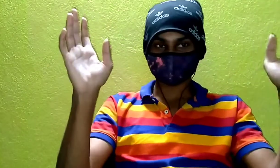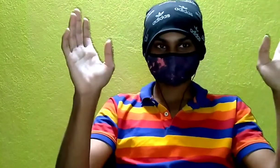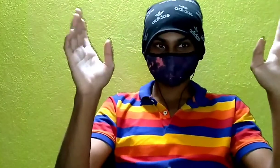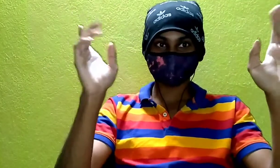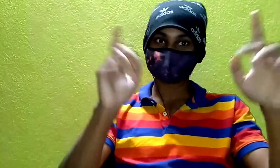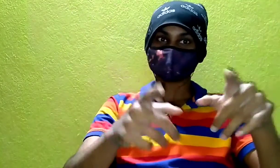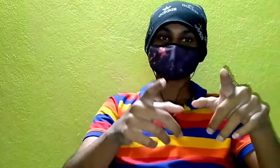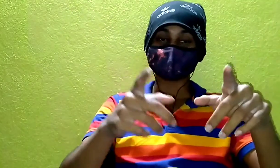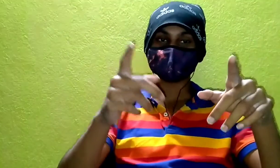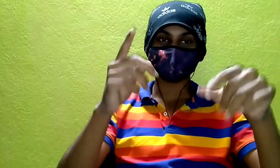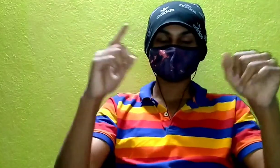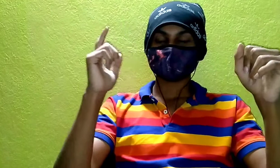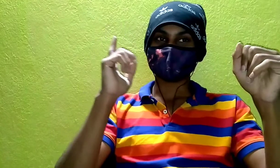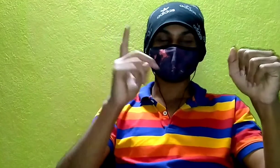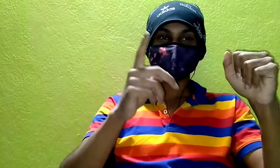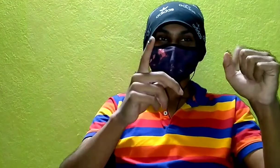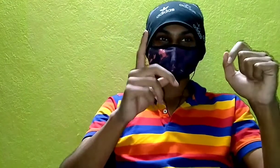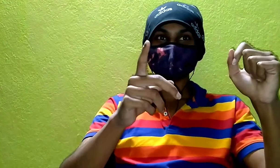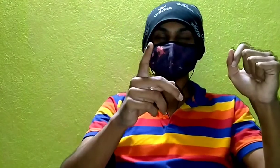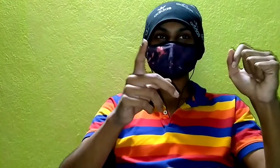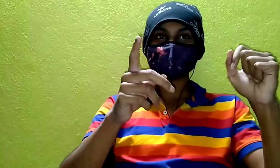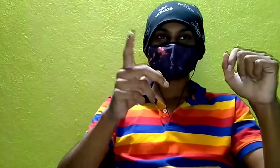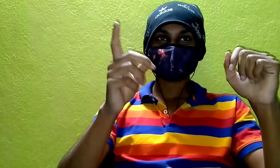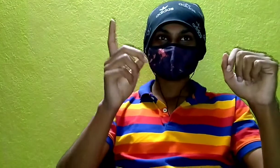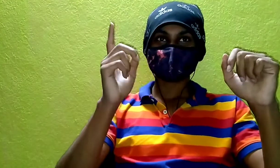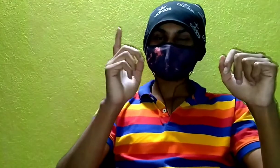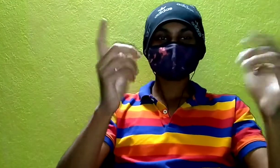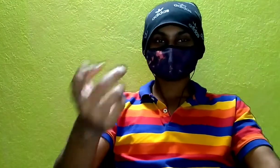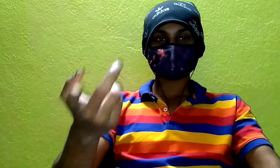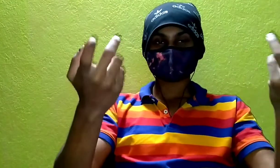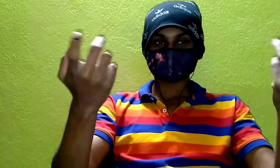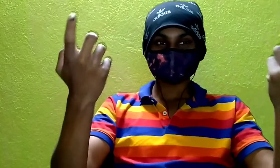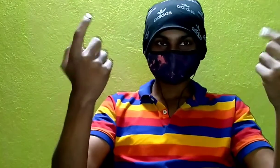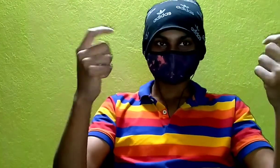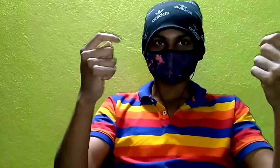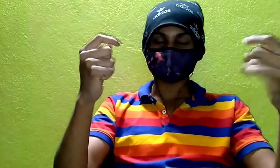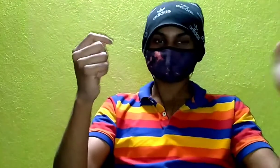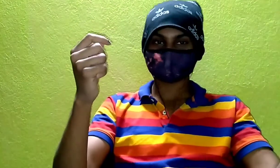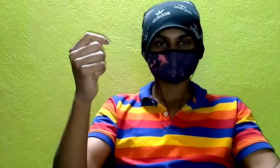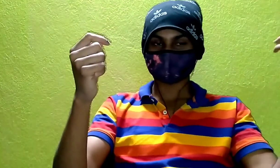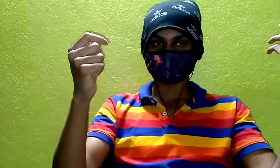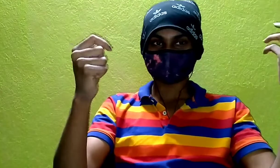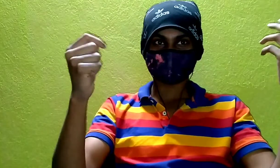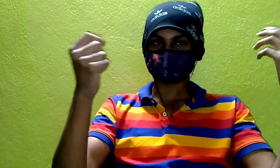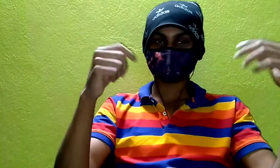दूंगा क्योंकि बहुत दूसरा है और हेयर ऑइल ऐड कर दूंगा व्यवस्था पास होंगे अब फिकर आसपास बैठता है